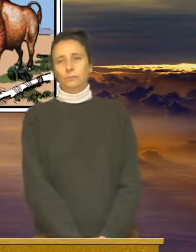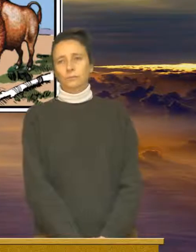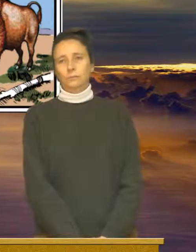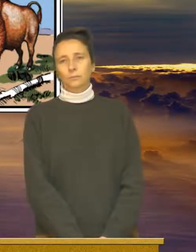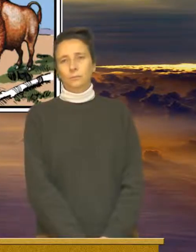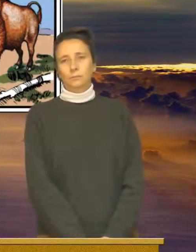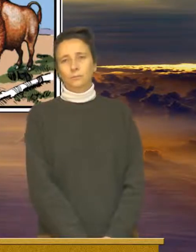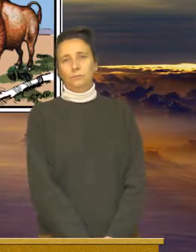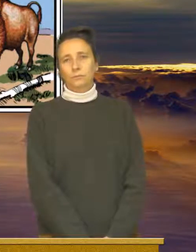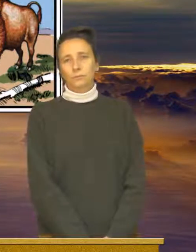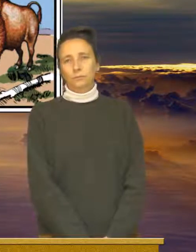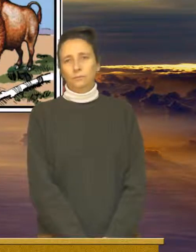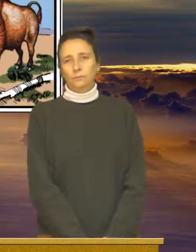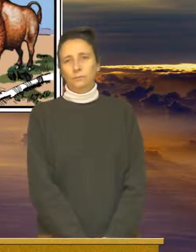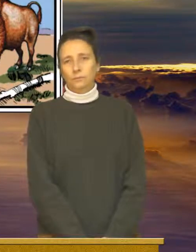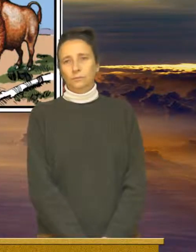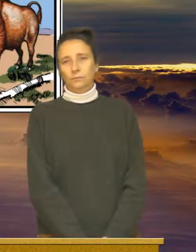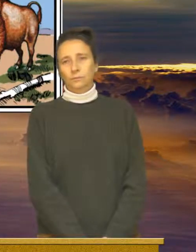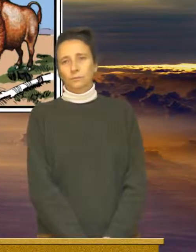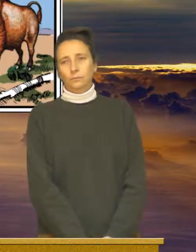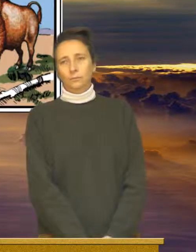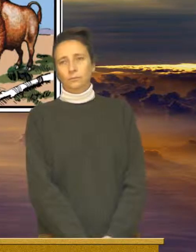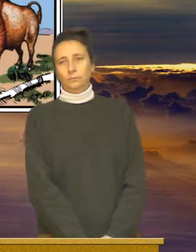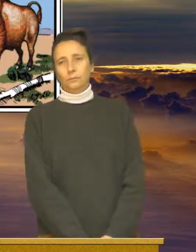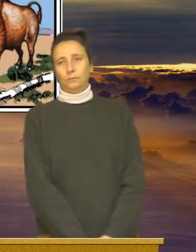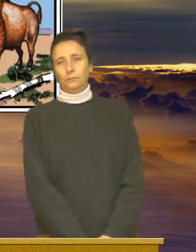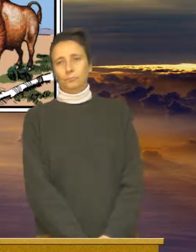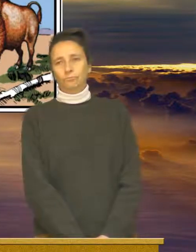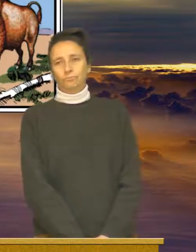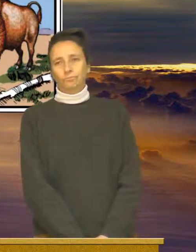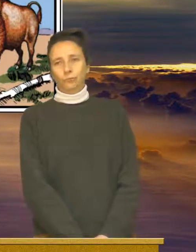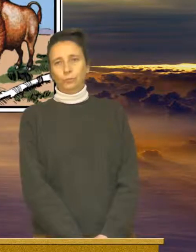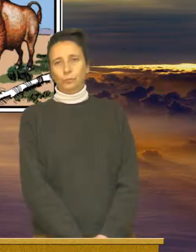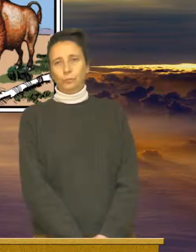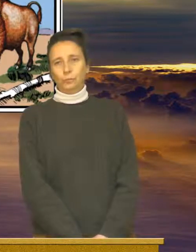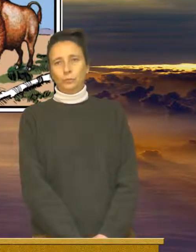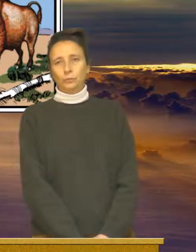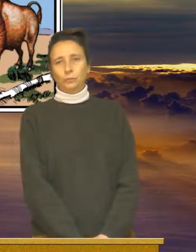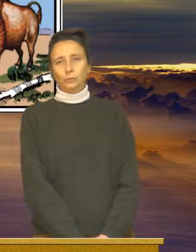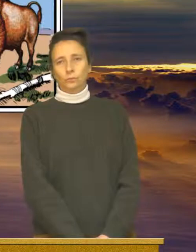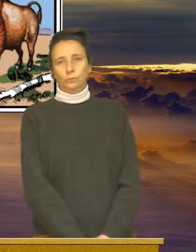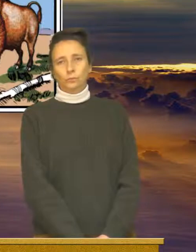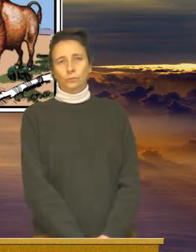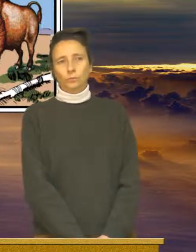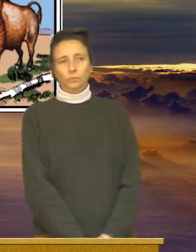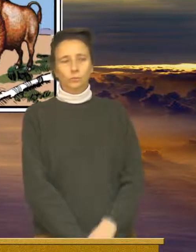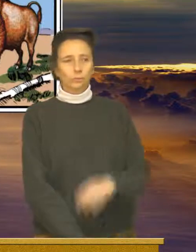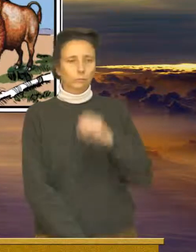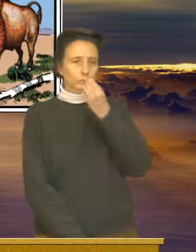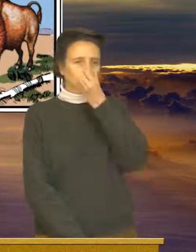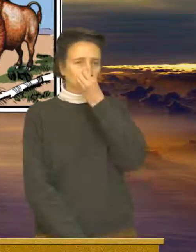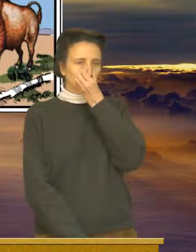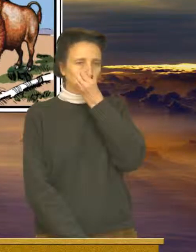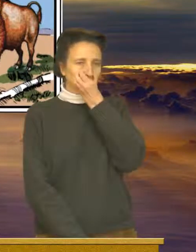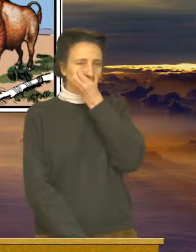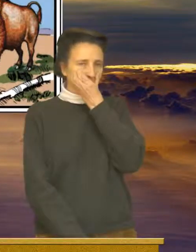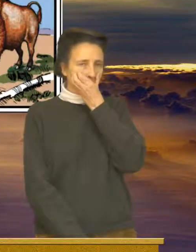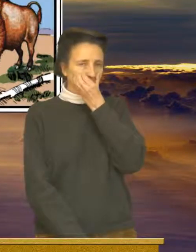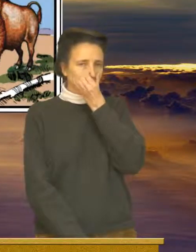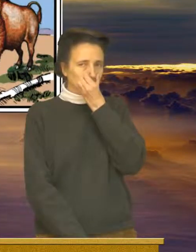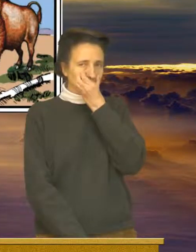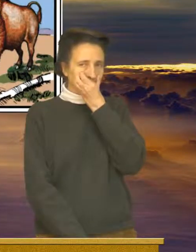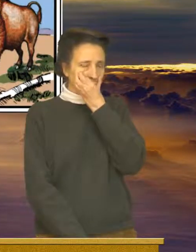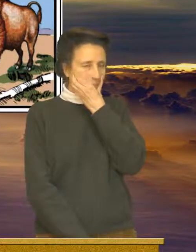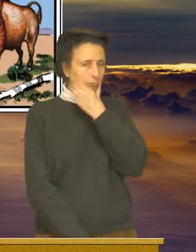confiscadas. ¿Y qué hacemos en esa situación? Aquí el testimonio dice claramente: vendrá el